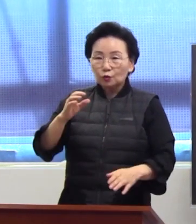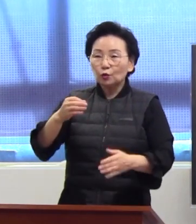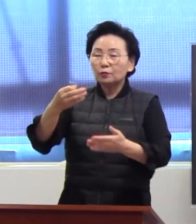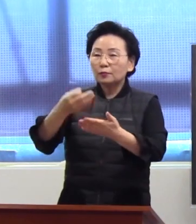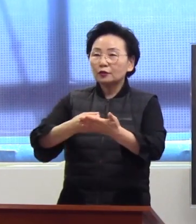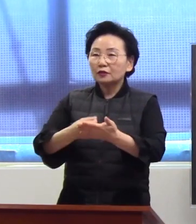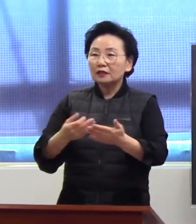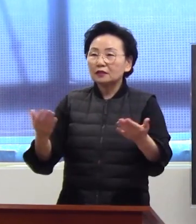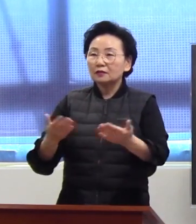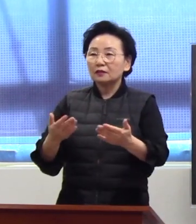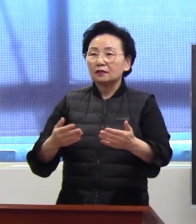돈 버는 일을